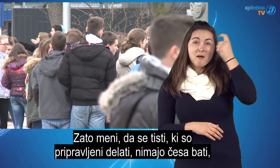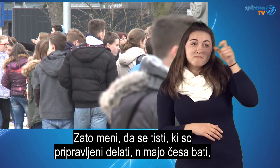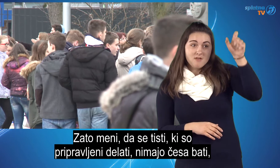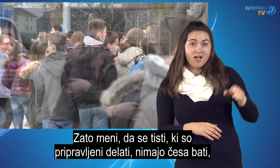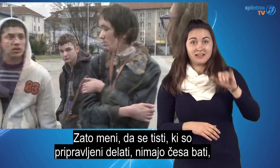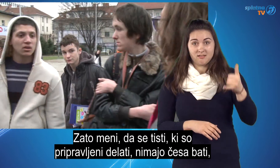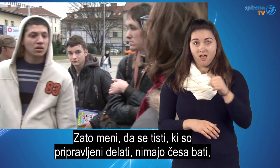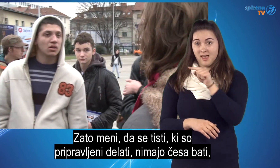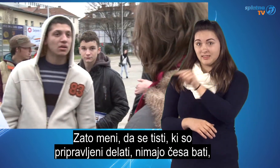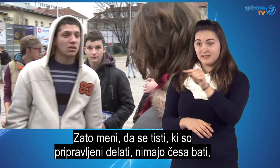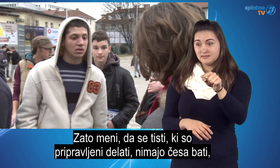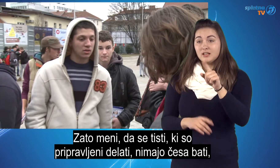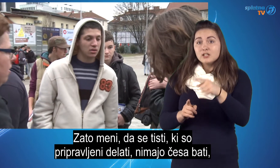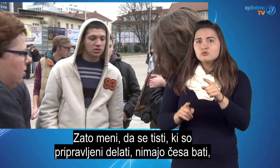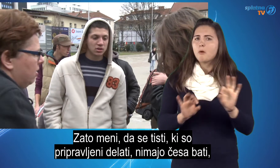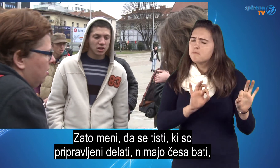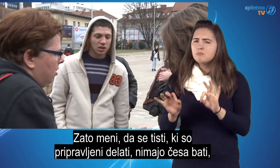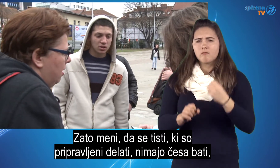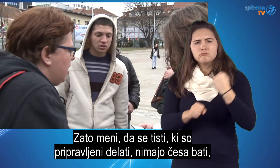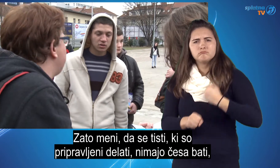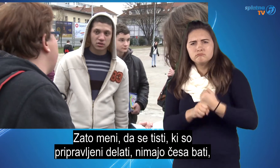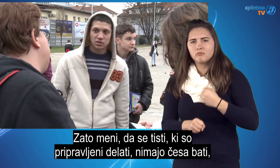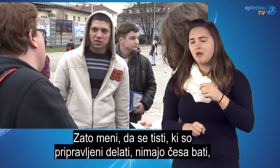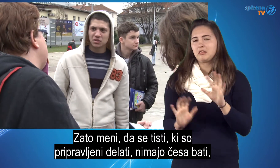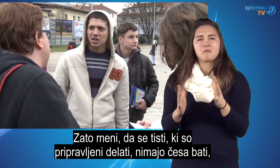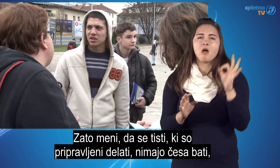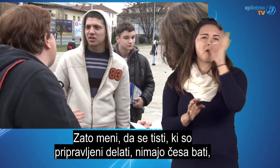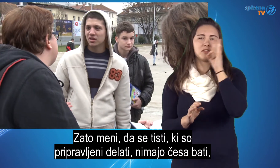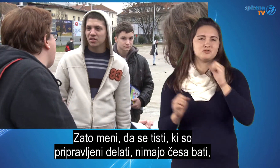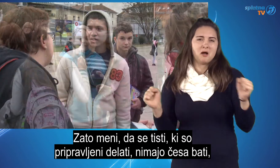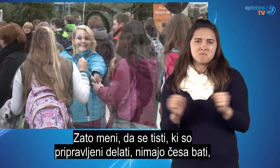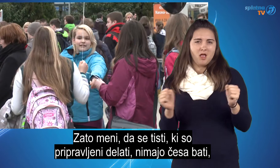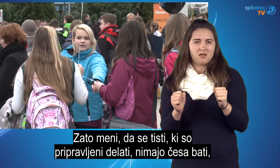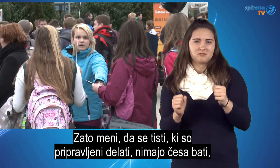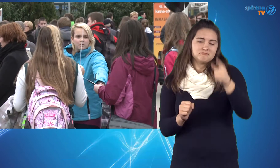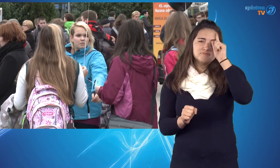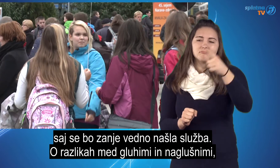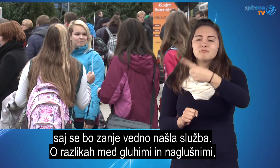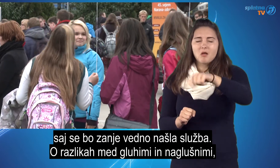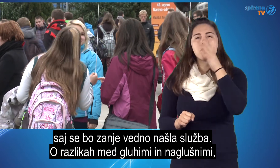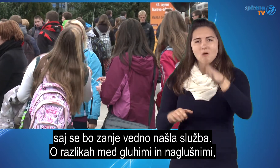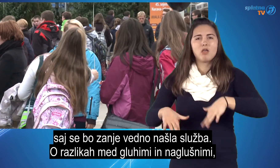Zato meni, da se tisti, ki so pripravljeni delati, nimajo česa bati, saj se bo zanje vedno našla služba.